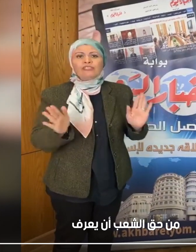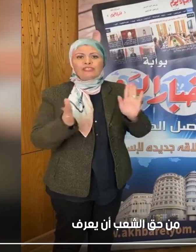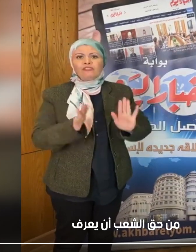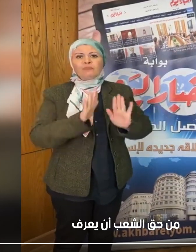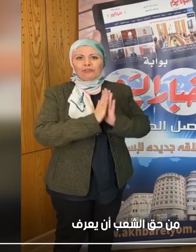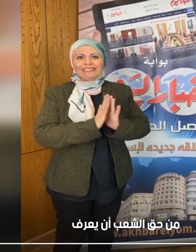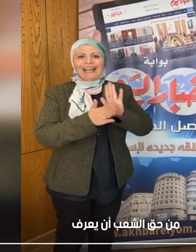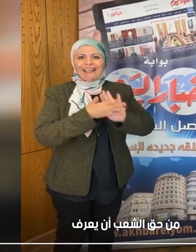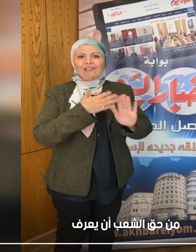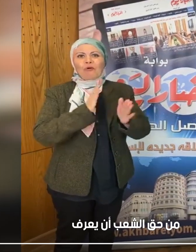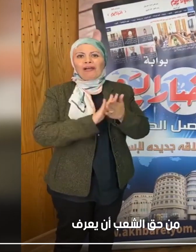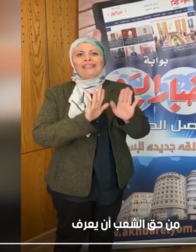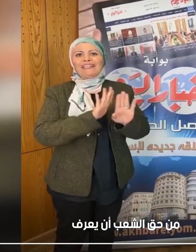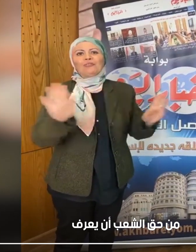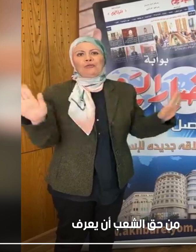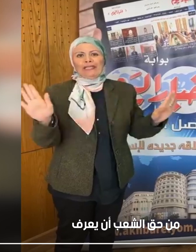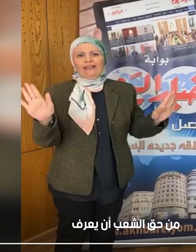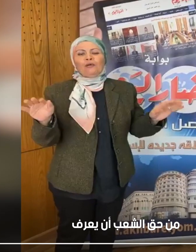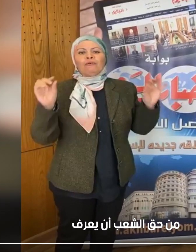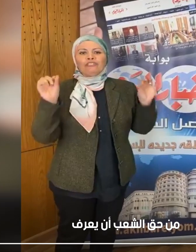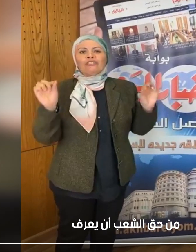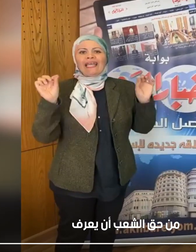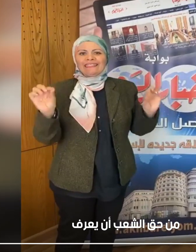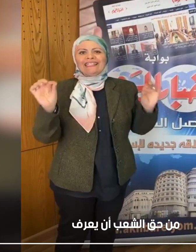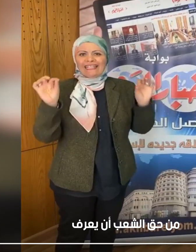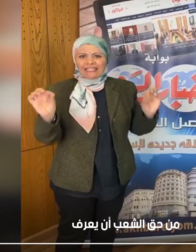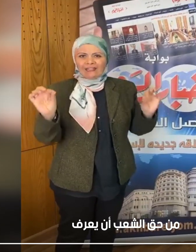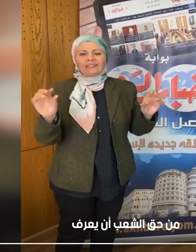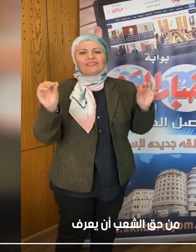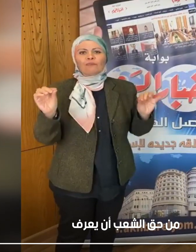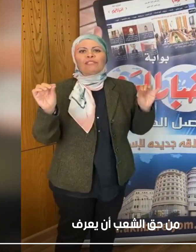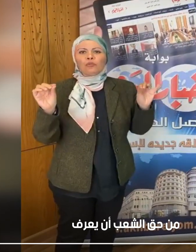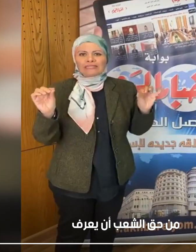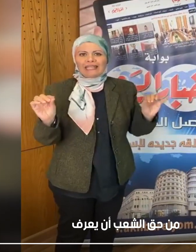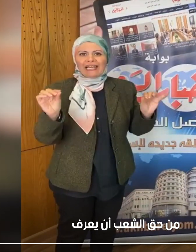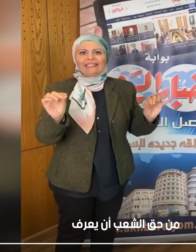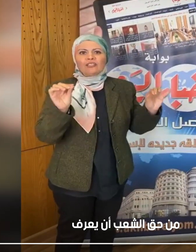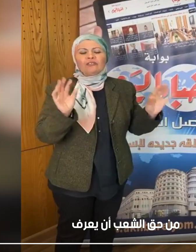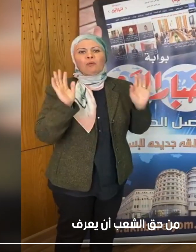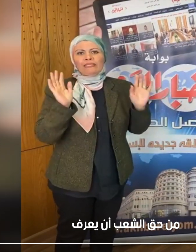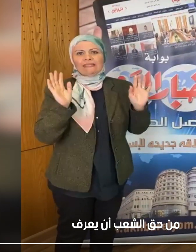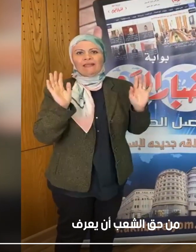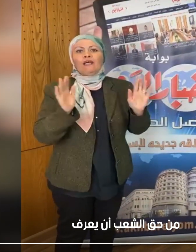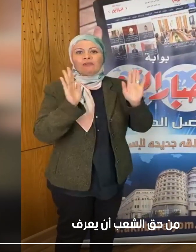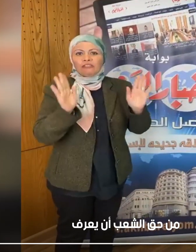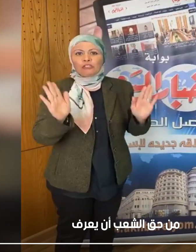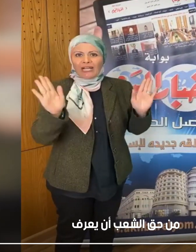مفيش إضافة مواليد على المواقع الإلكترونية، مفيش أي لينك حضرتك بتدخل تسجل عليه إضافة مواليد، مفيش